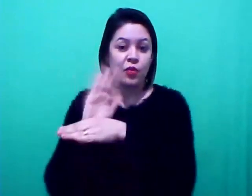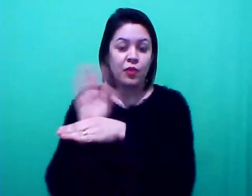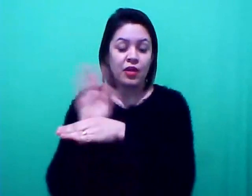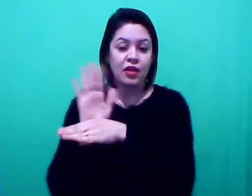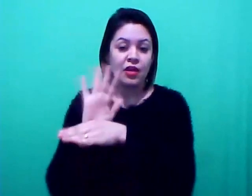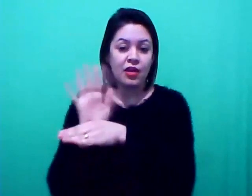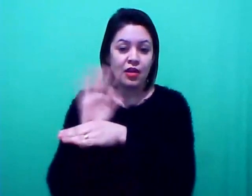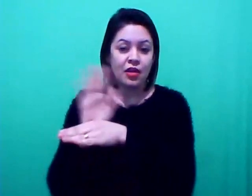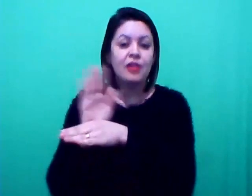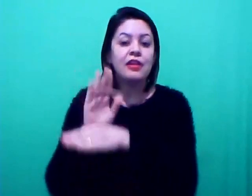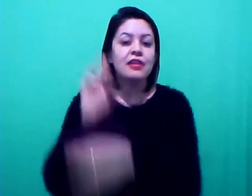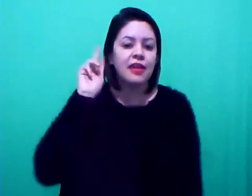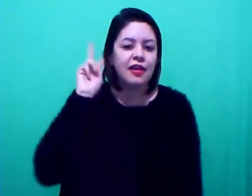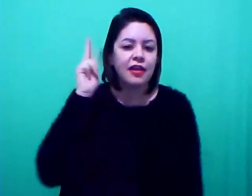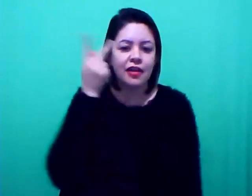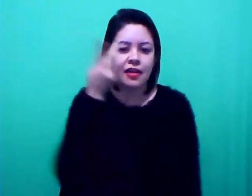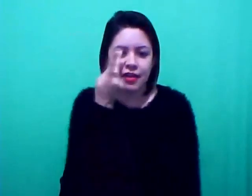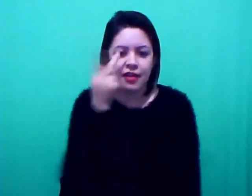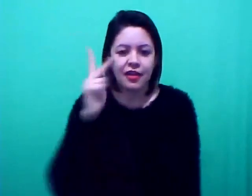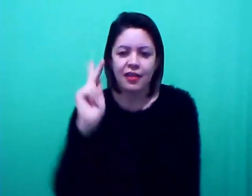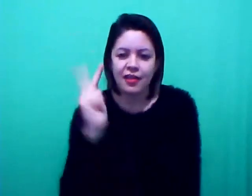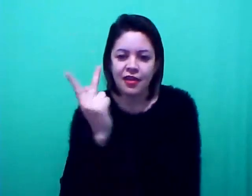um filme da Helen Keller,